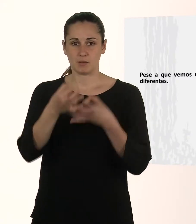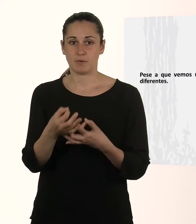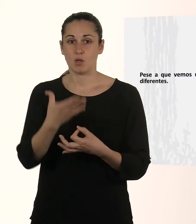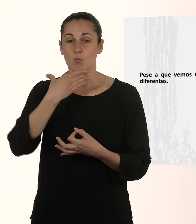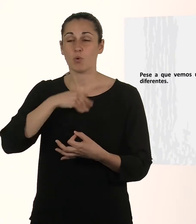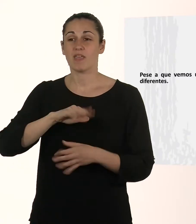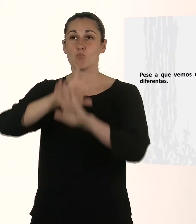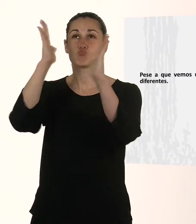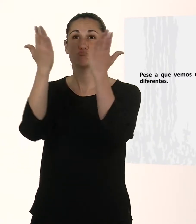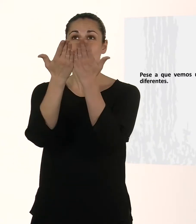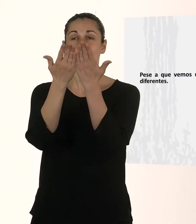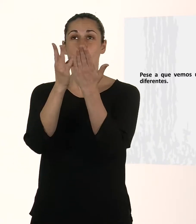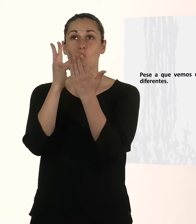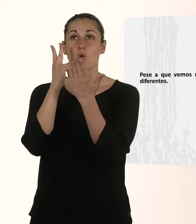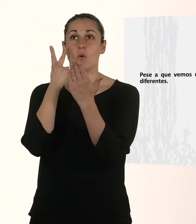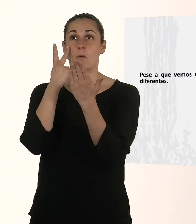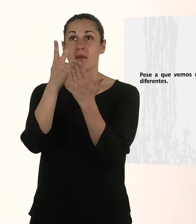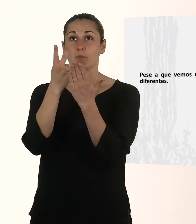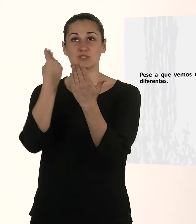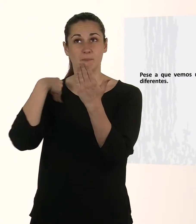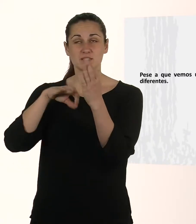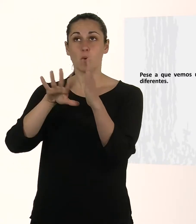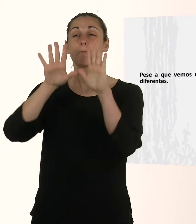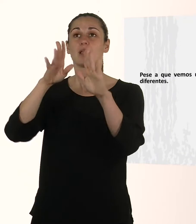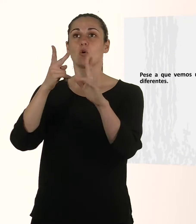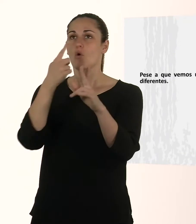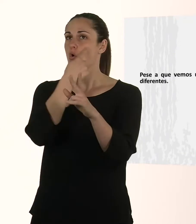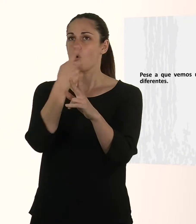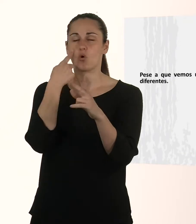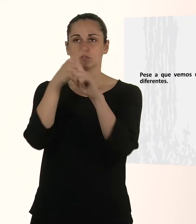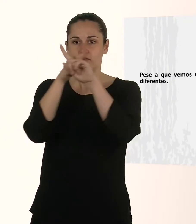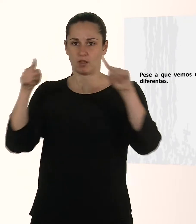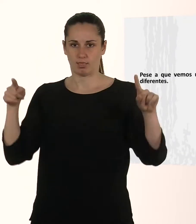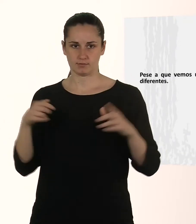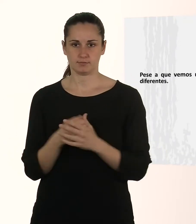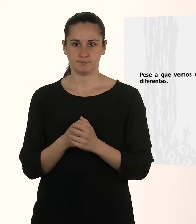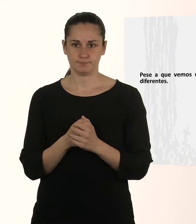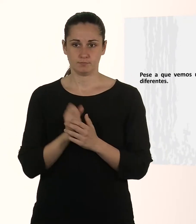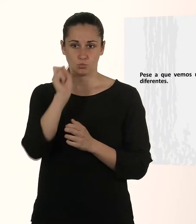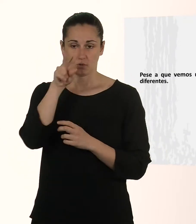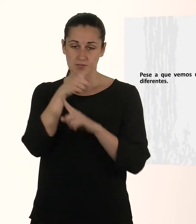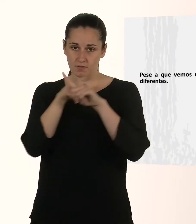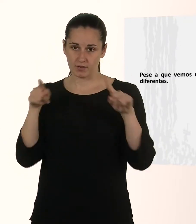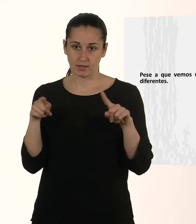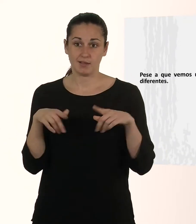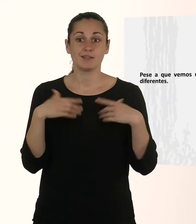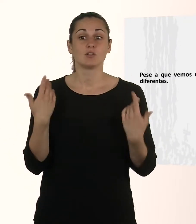un mismo mundo, lo vemos con ojos diferentes, hombres y mujeres, ¿vale? Marqués, y por eso he empezado por